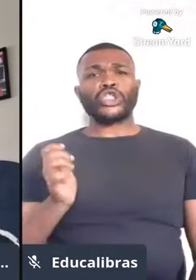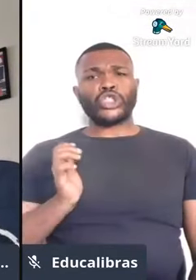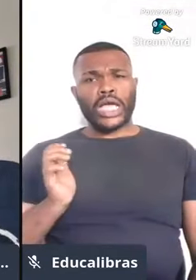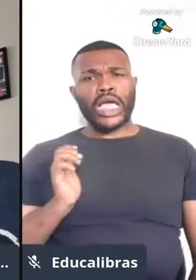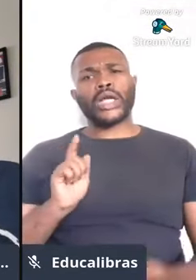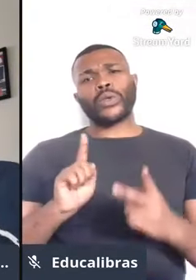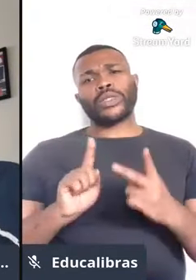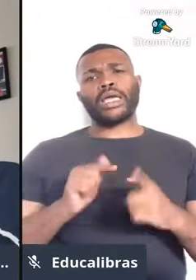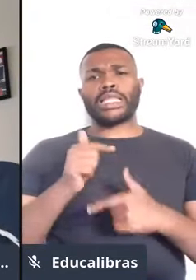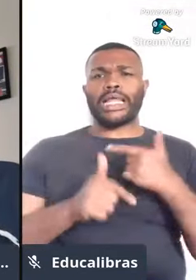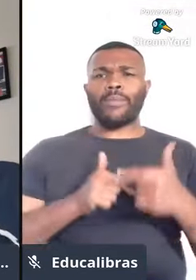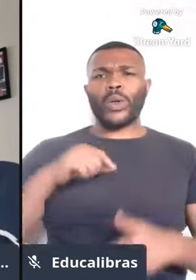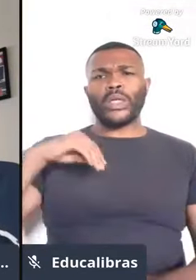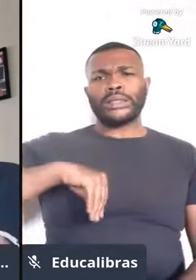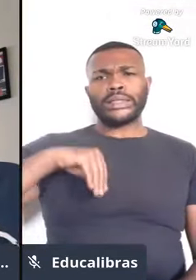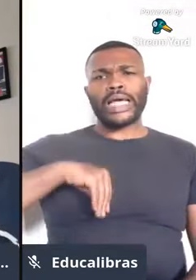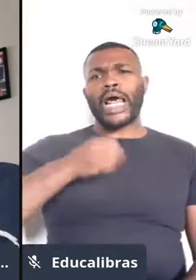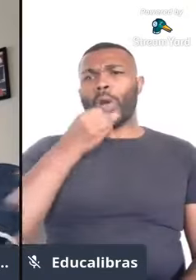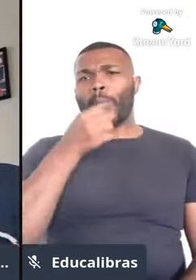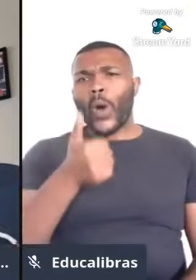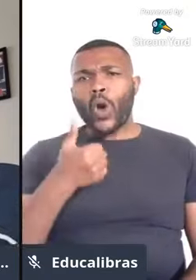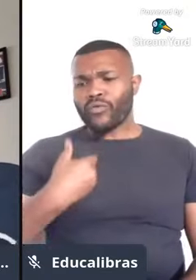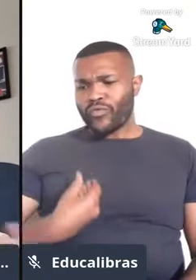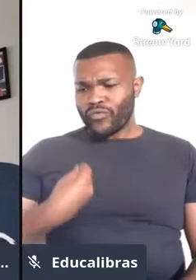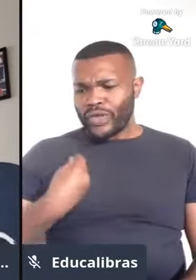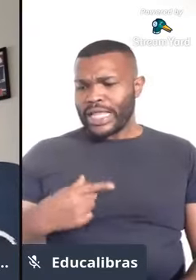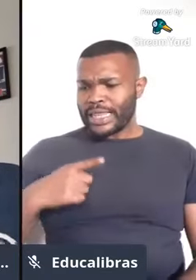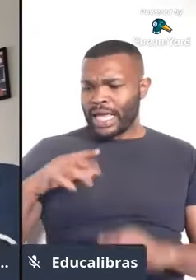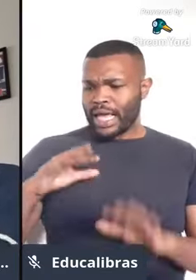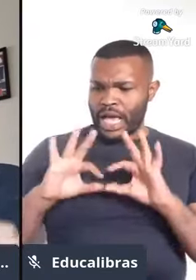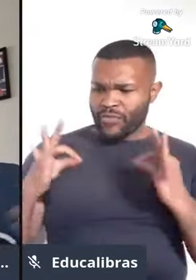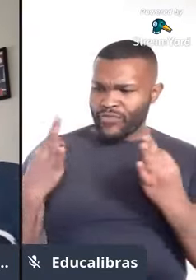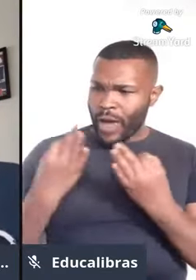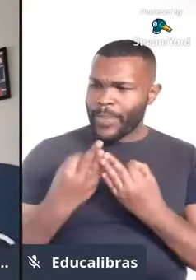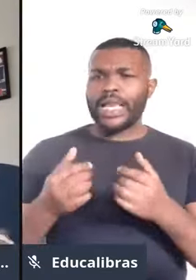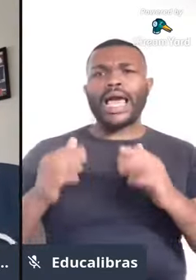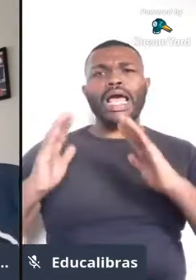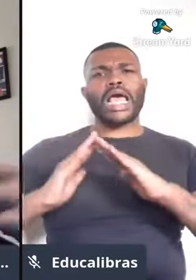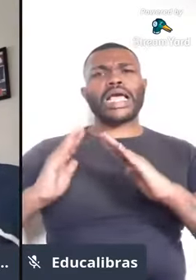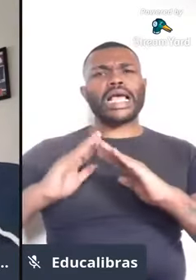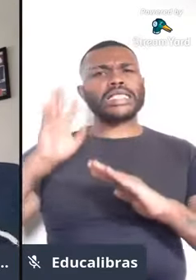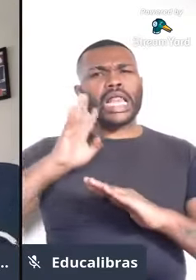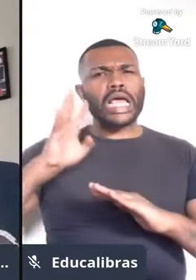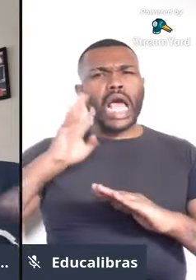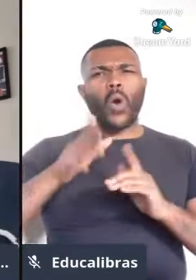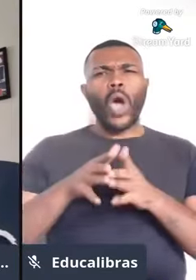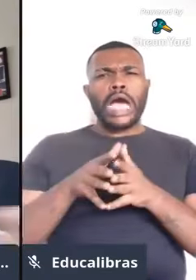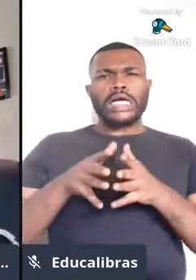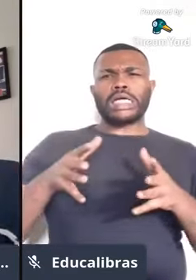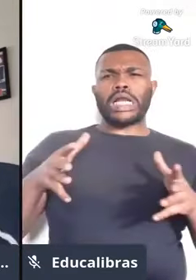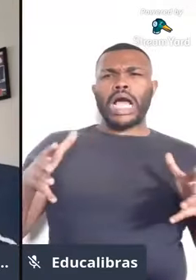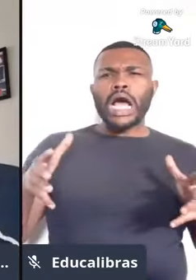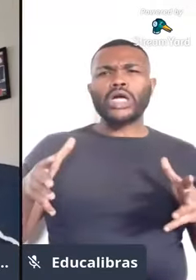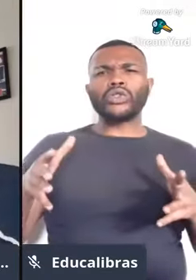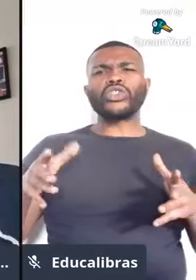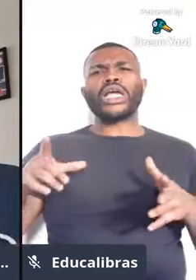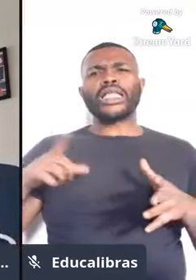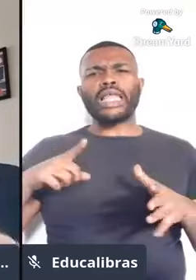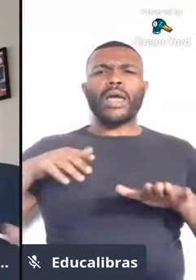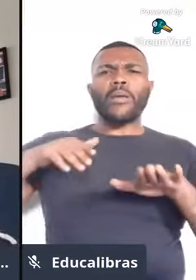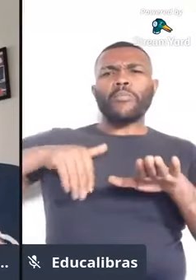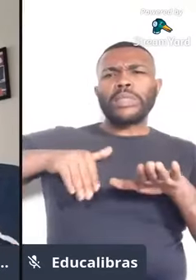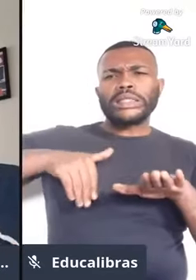bom salário, que tem uma vida estabilizada, que tem família, que mora num imóvel bacana, grande, com tudo à mão ali, piscina, sei lá o que é